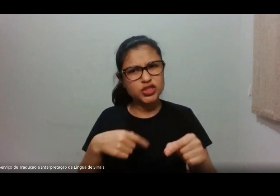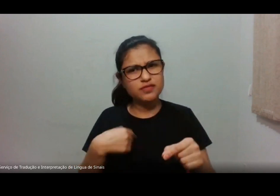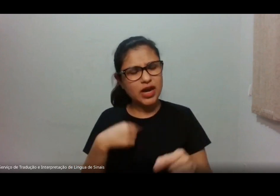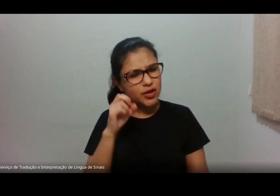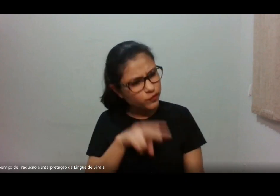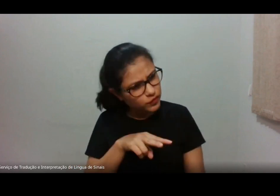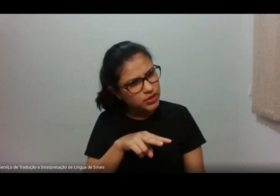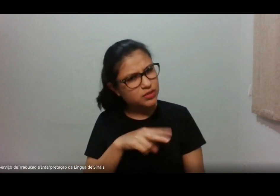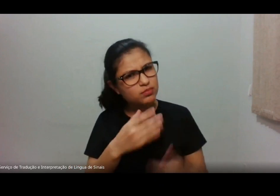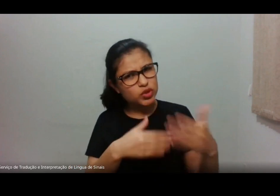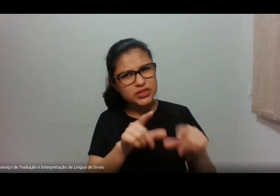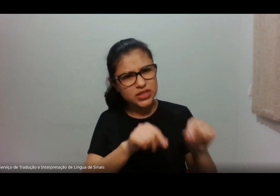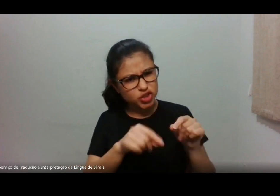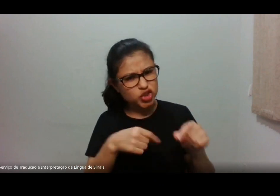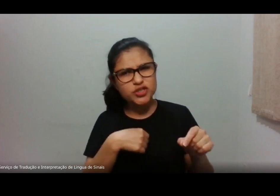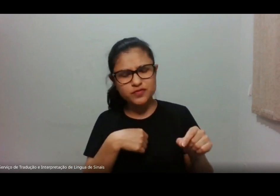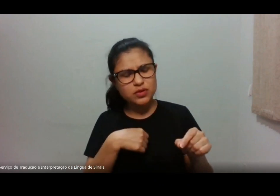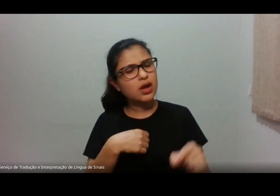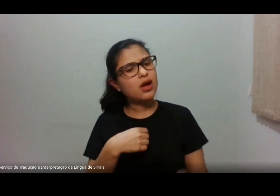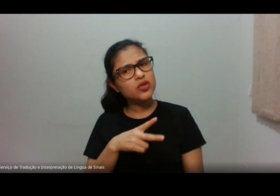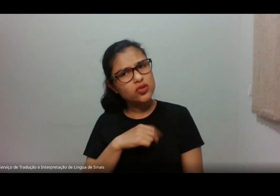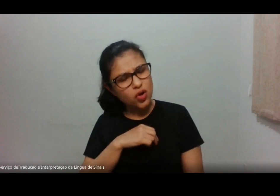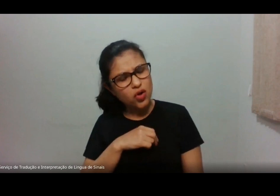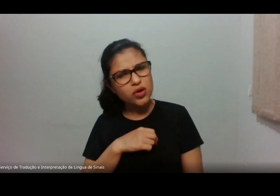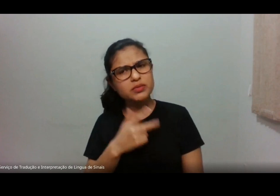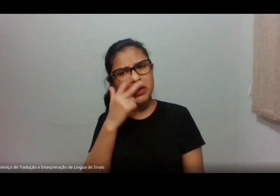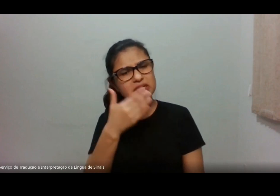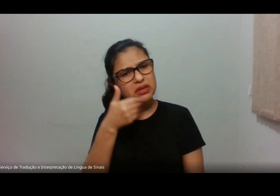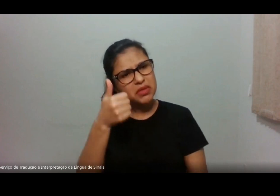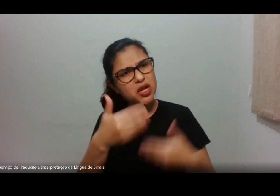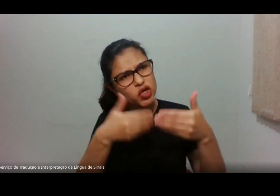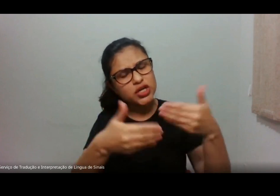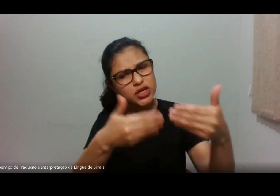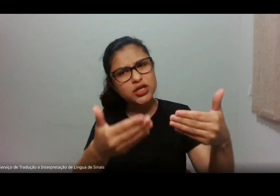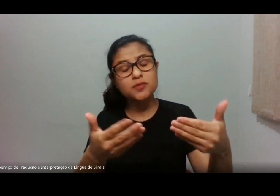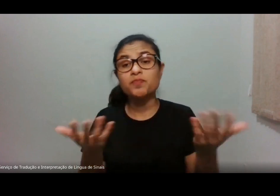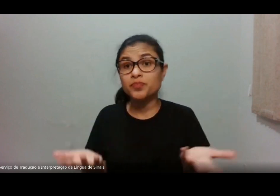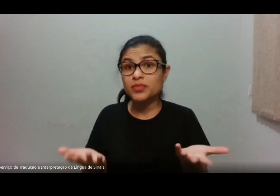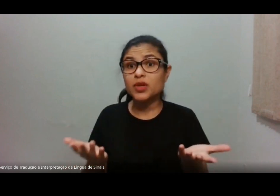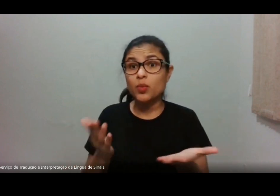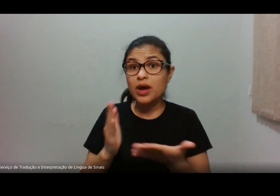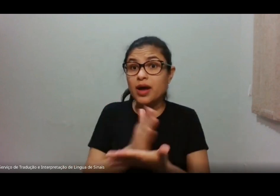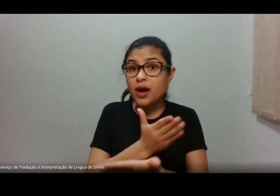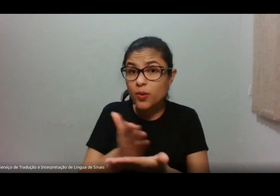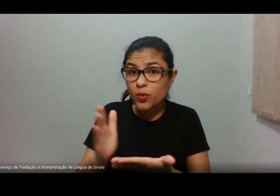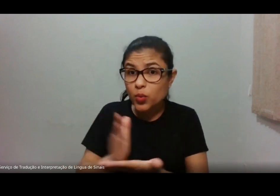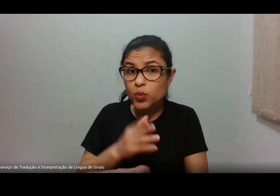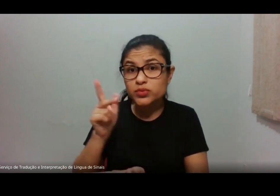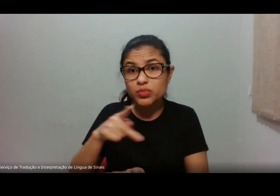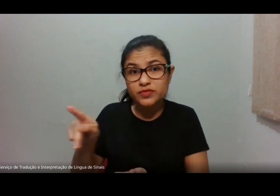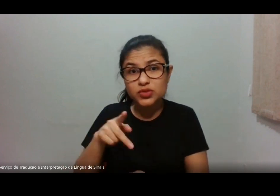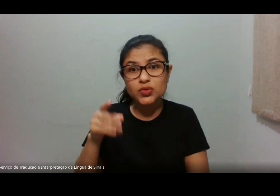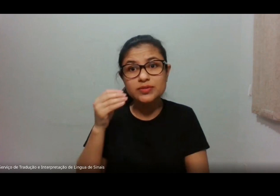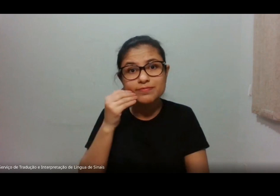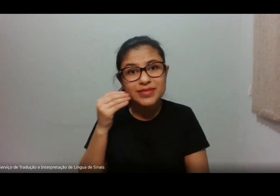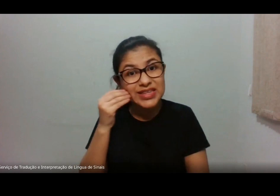peraí. Então, está melhorando, né? Eu acho que os professores, alguns professores,